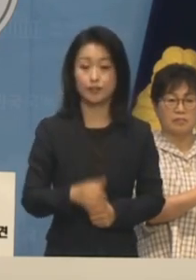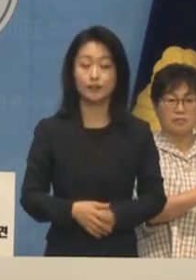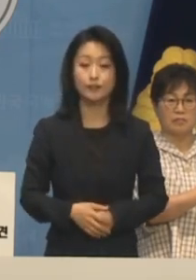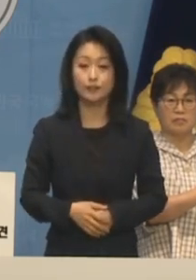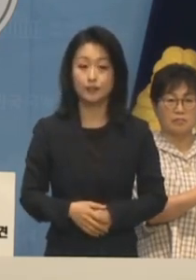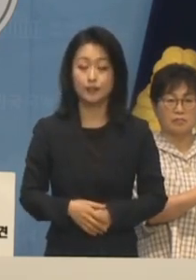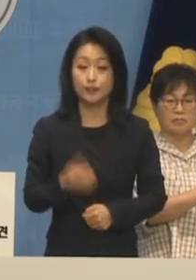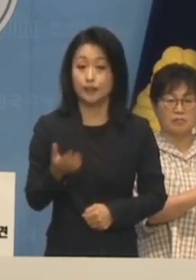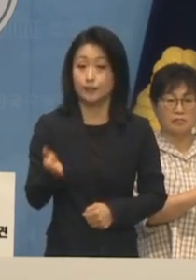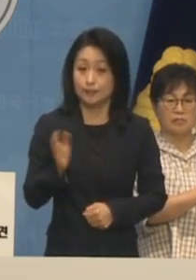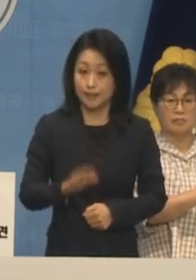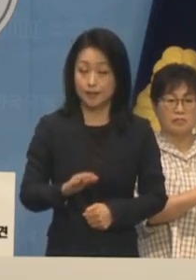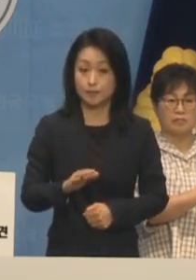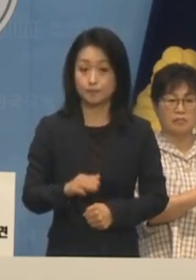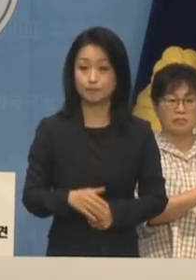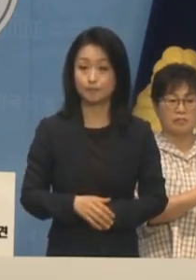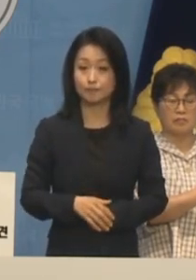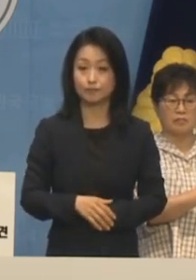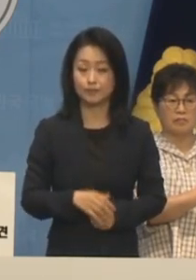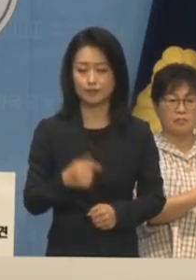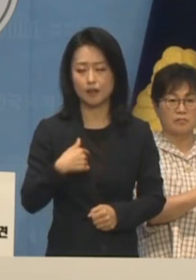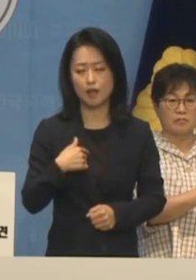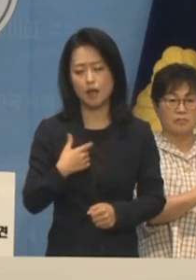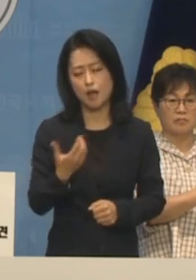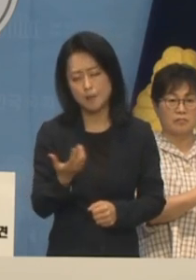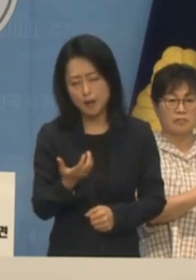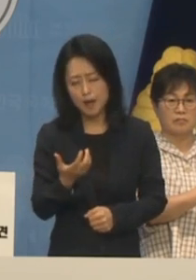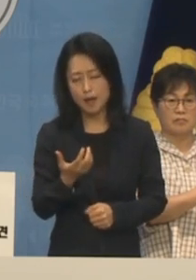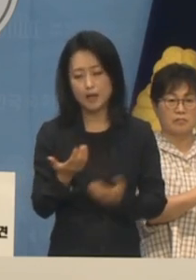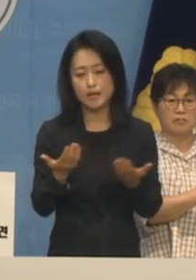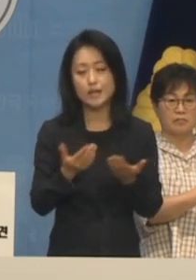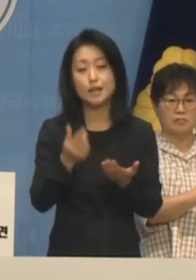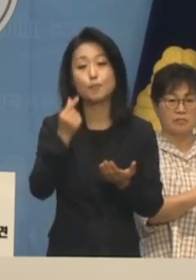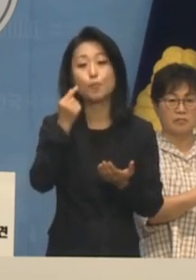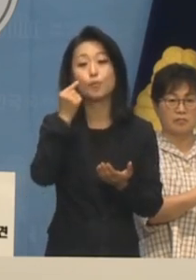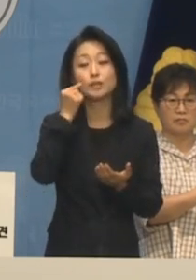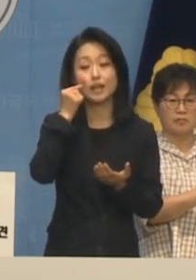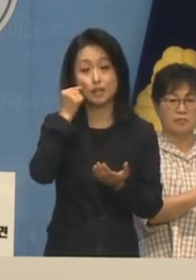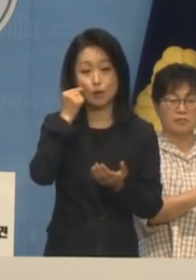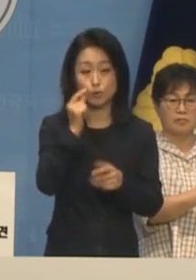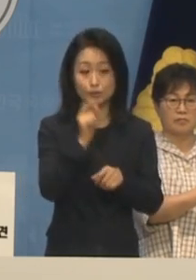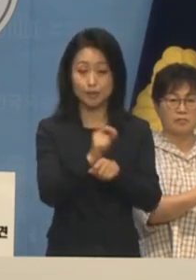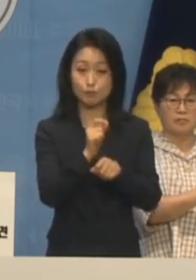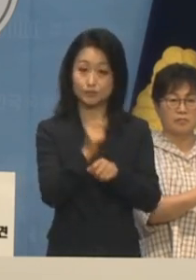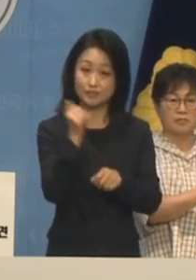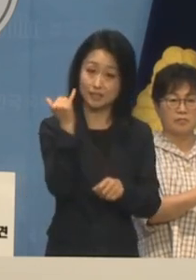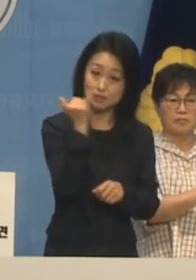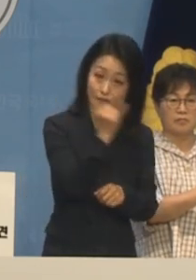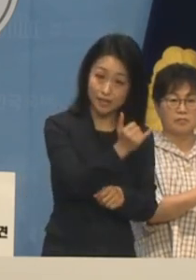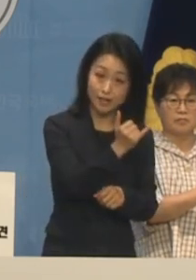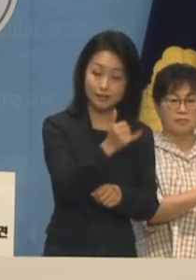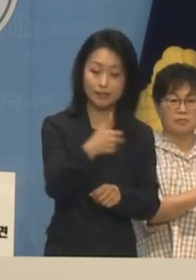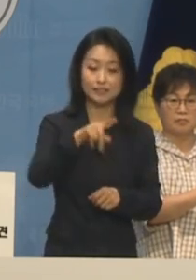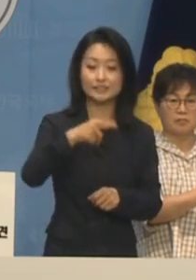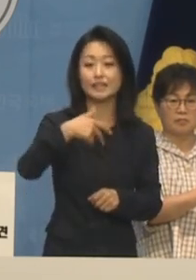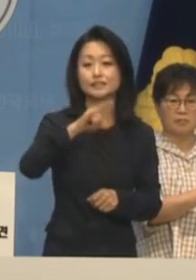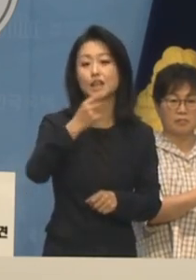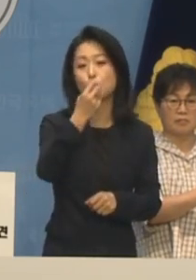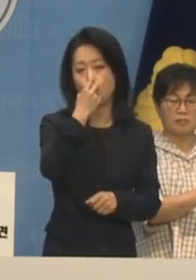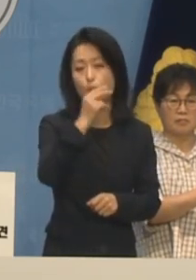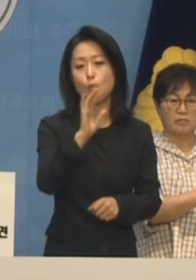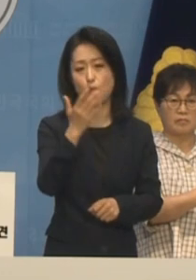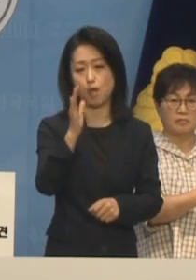떠올랐습니다. 그런데 저 다쳐서 일을 당분간 못해요 하려고 사무실에 연락을 하니까 산재보험이 된다고